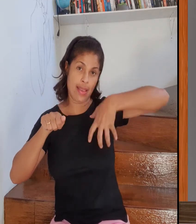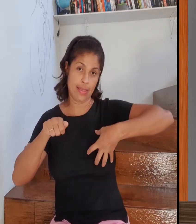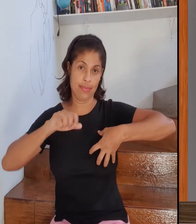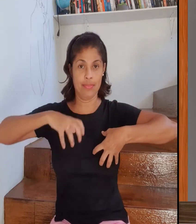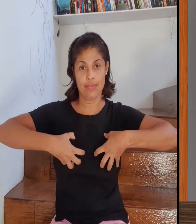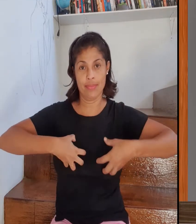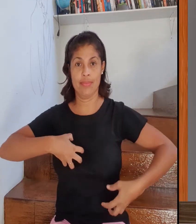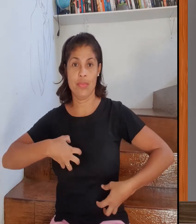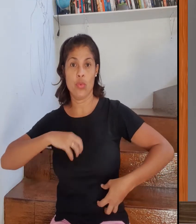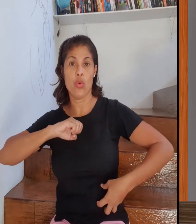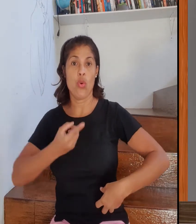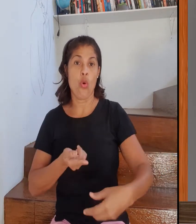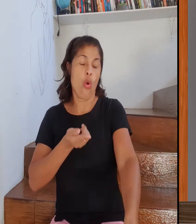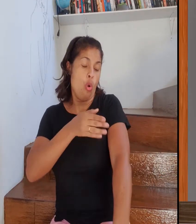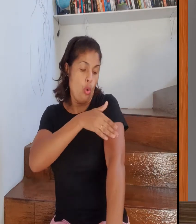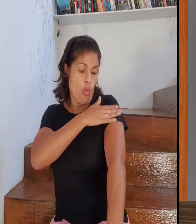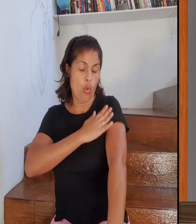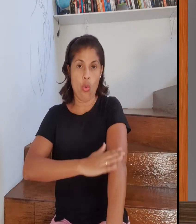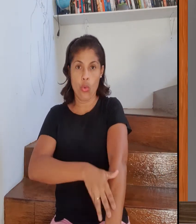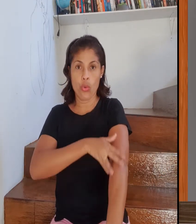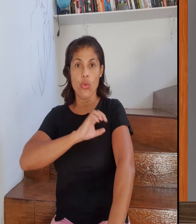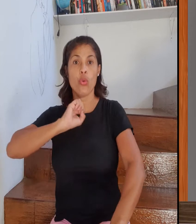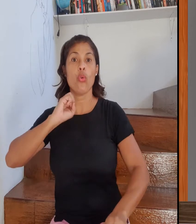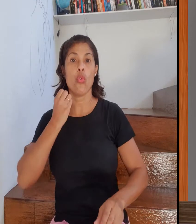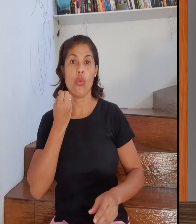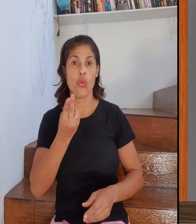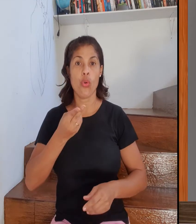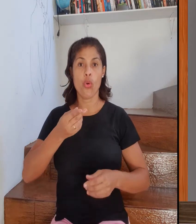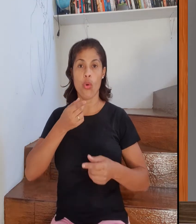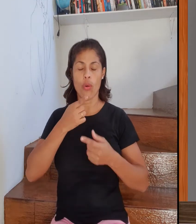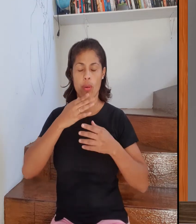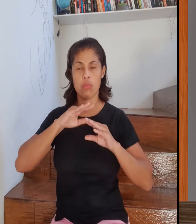órgãos, tecidos e líquidos corporais, os compartimentos periféricos.